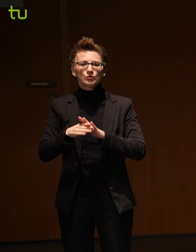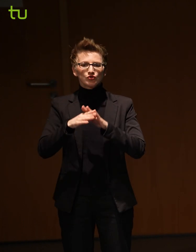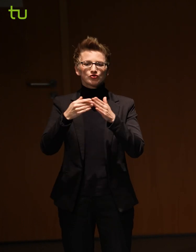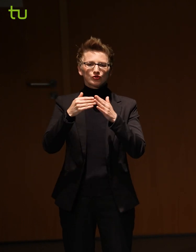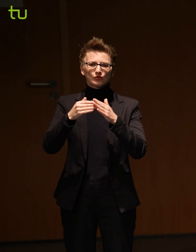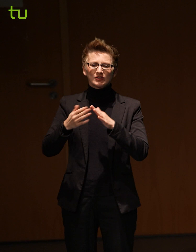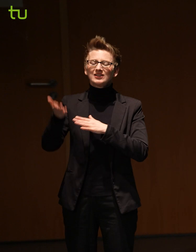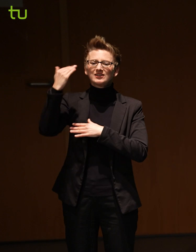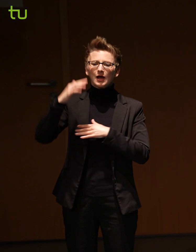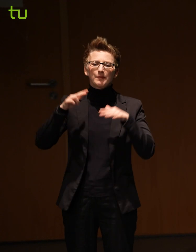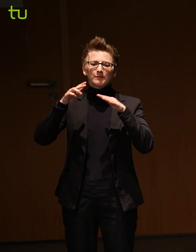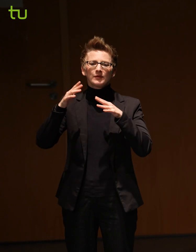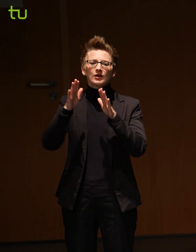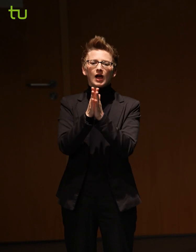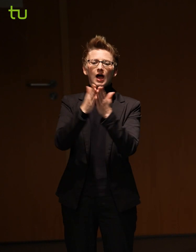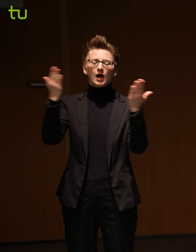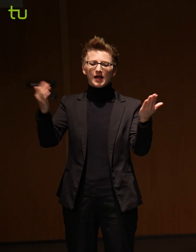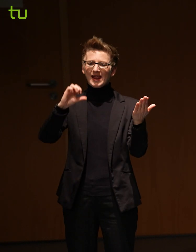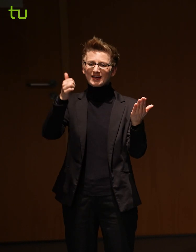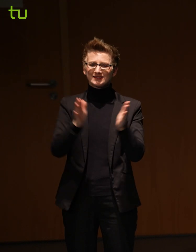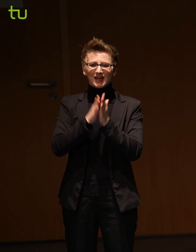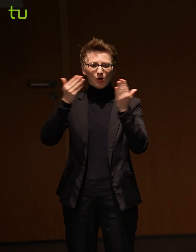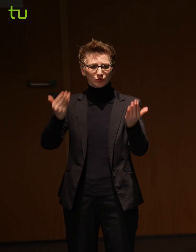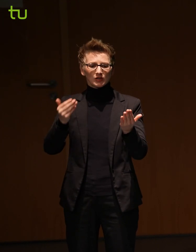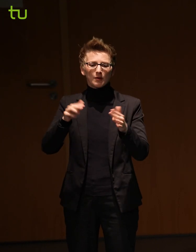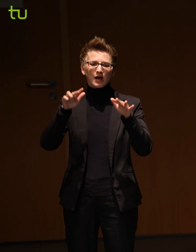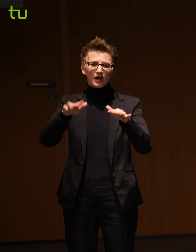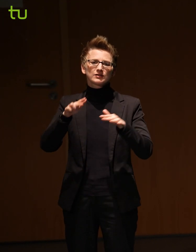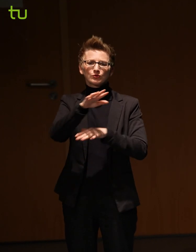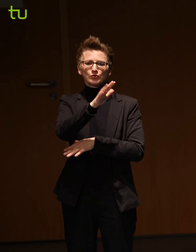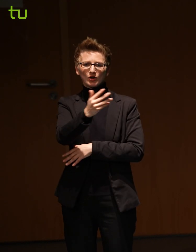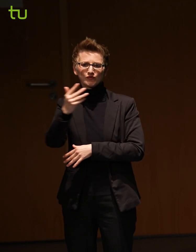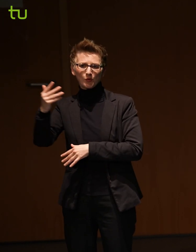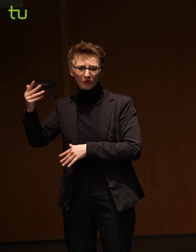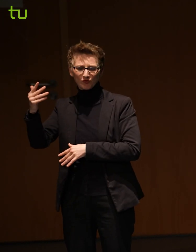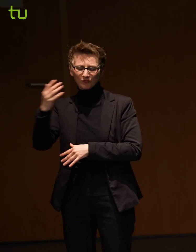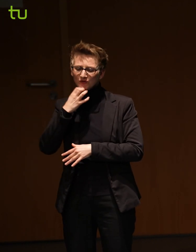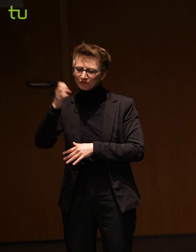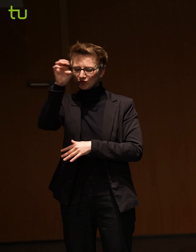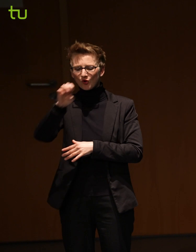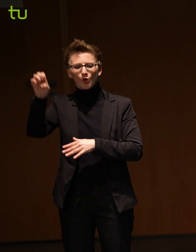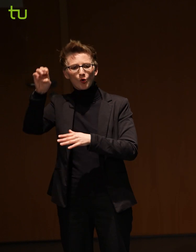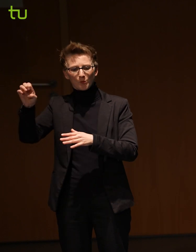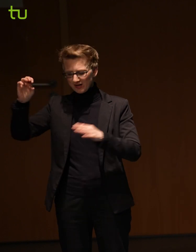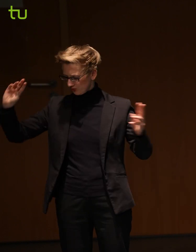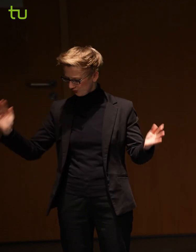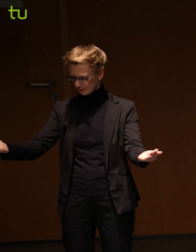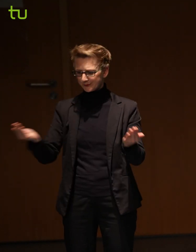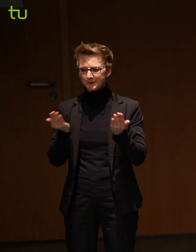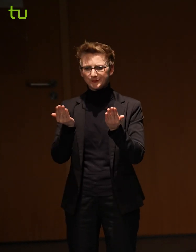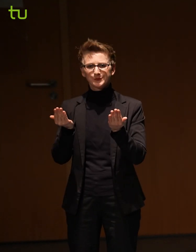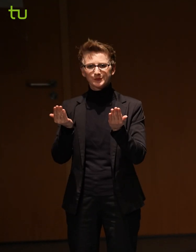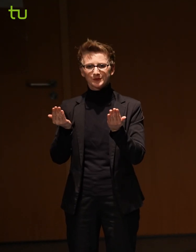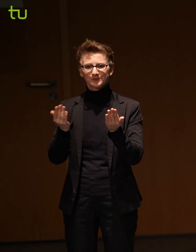von 1855 ein europäisches Äquivalent an die Seite zu stellen. Dabei war sein